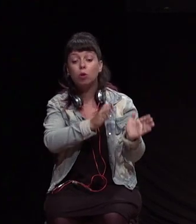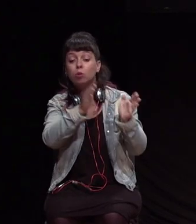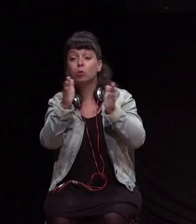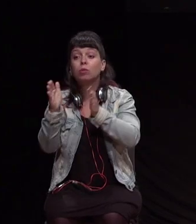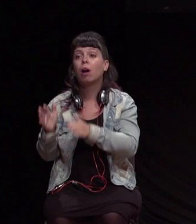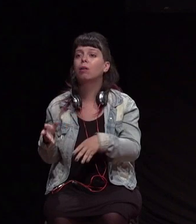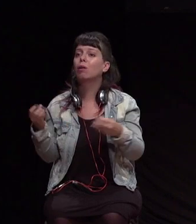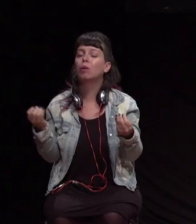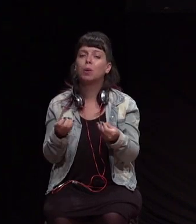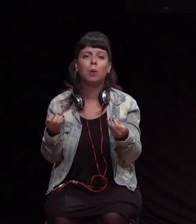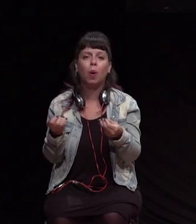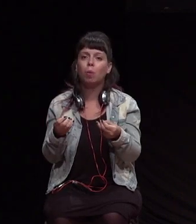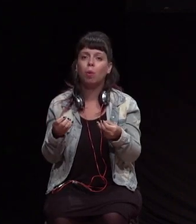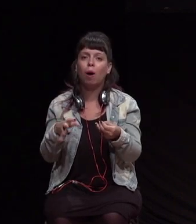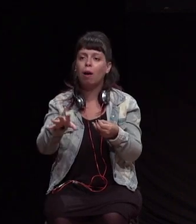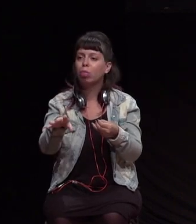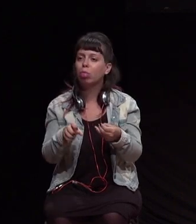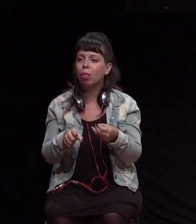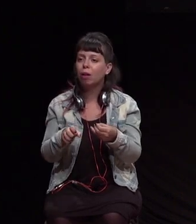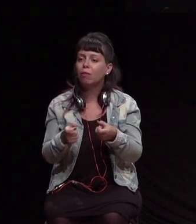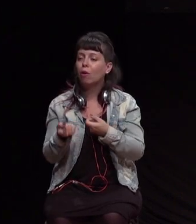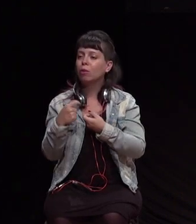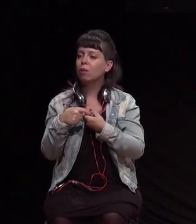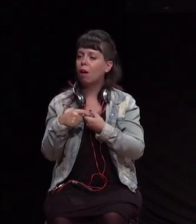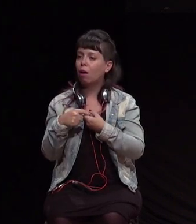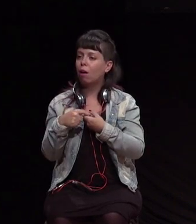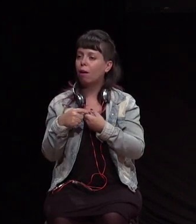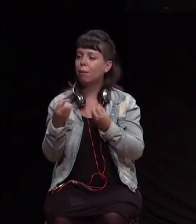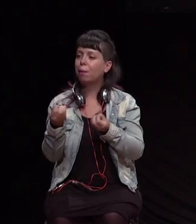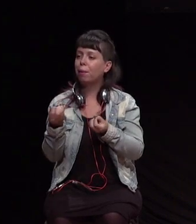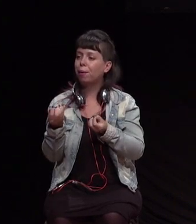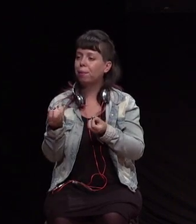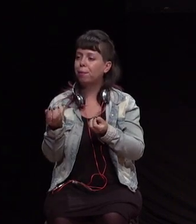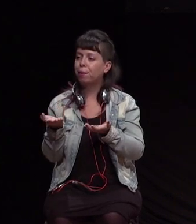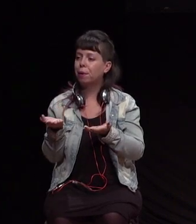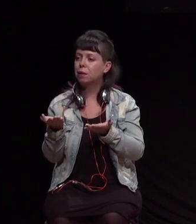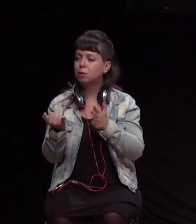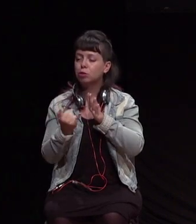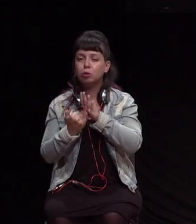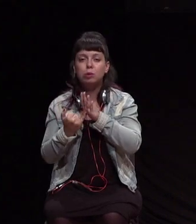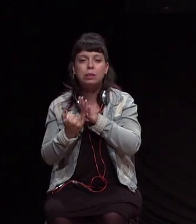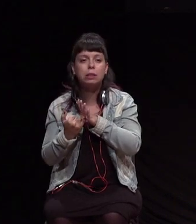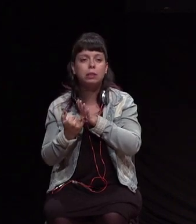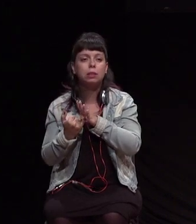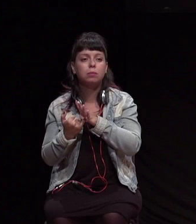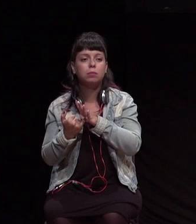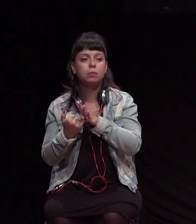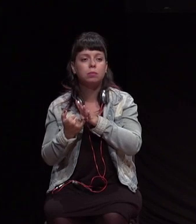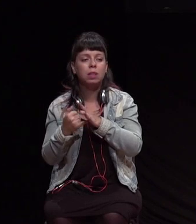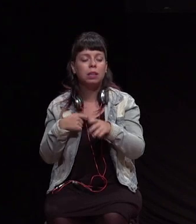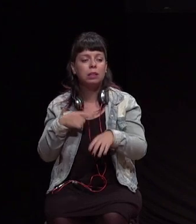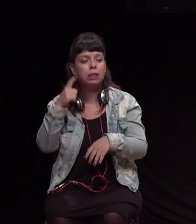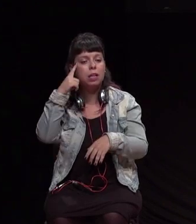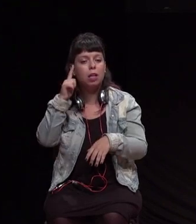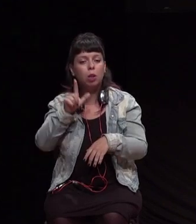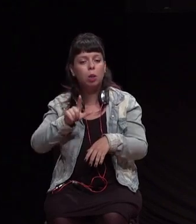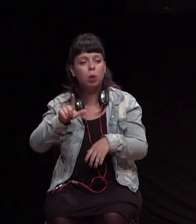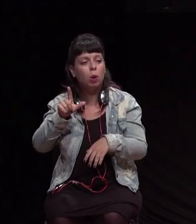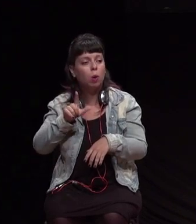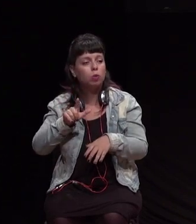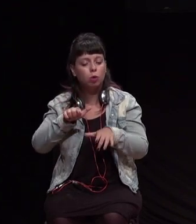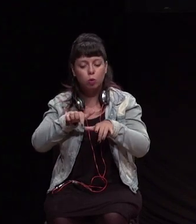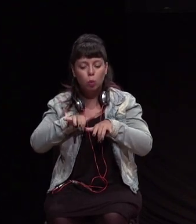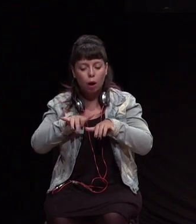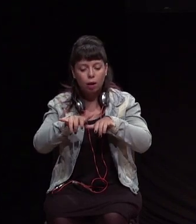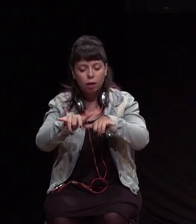como refazer, como reinventar instituições, né, que se fundamento por uma lógica do arquivo e do patrimônio que